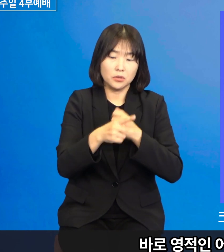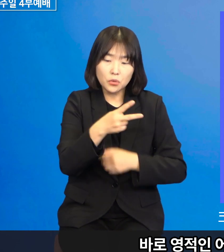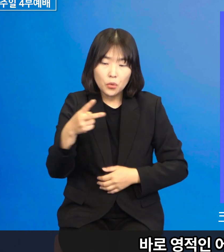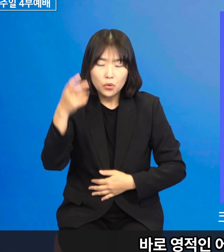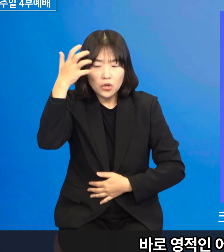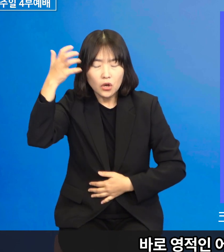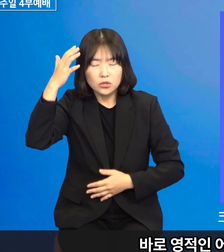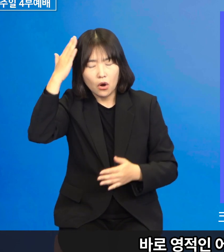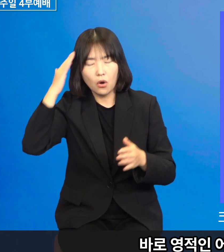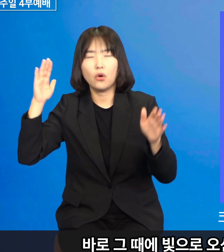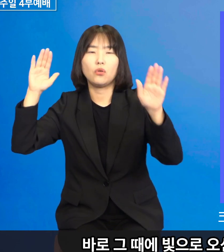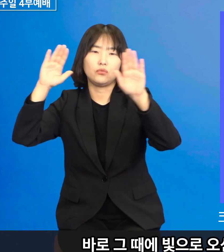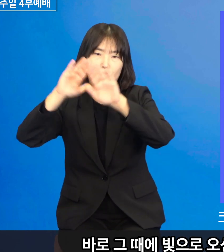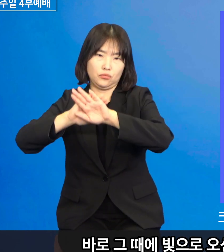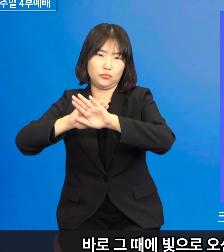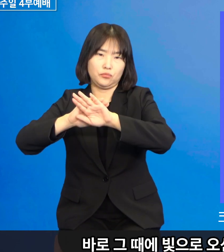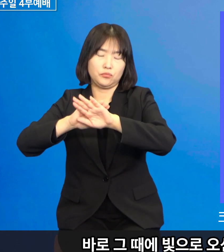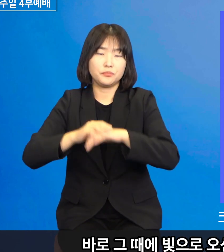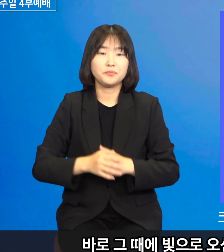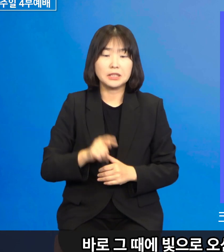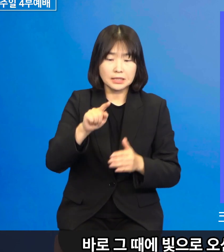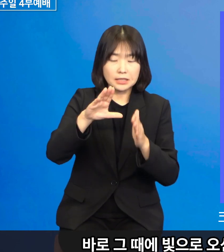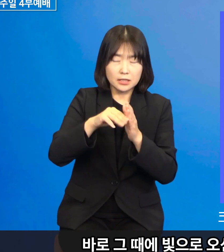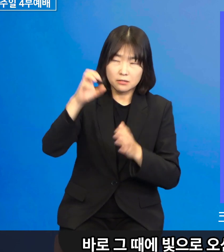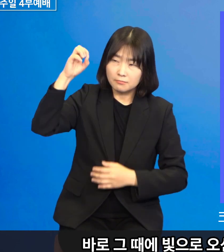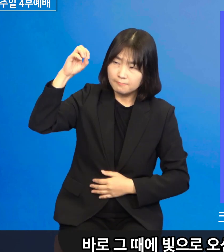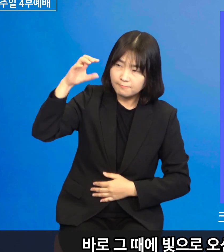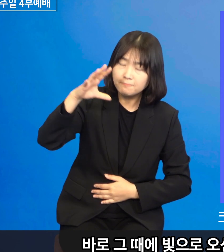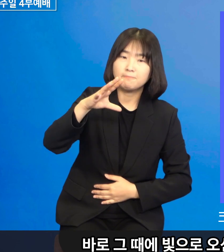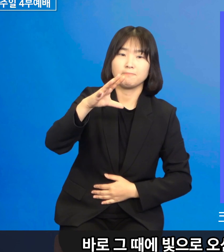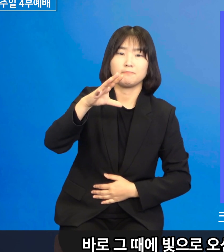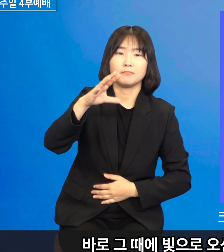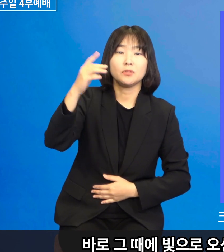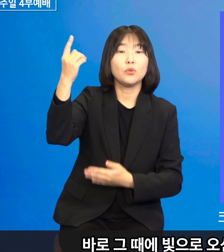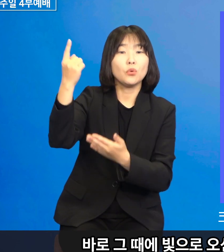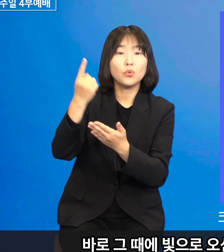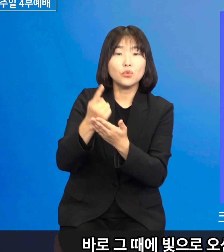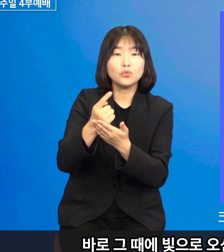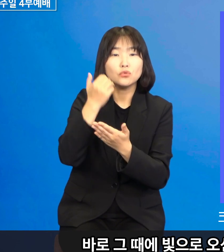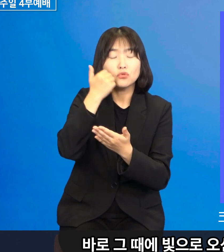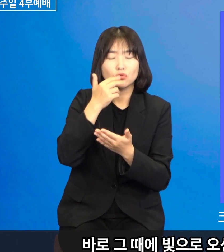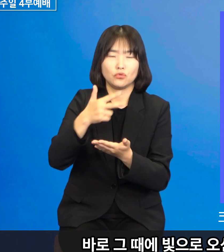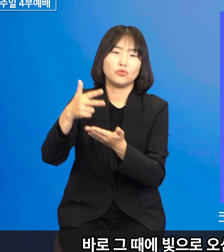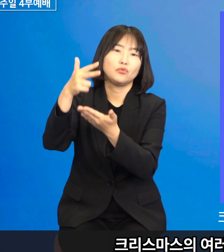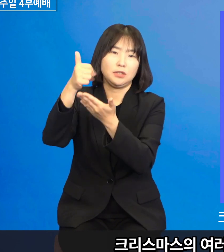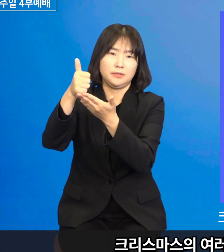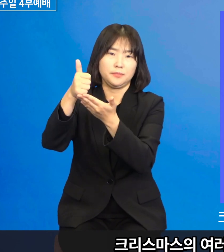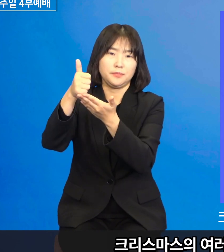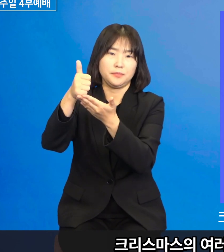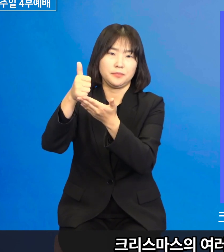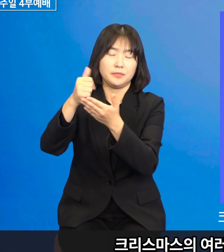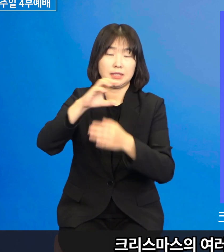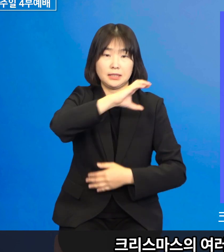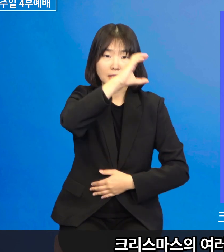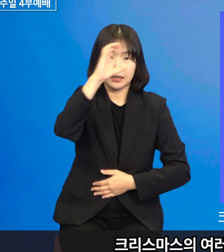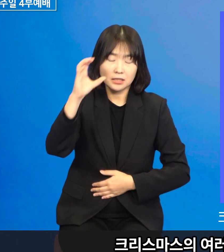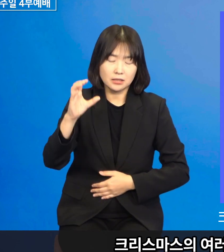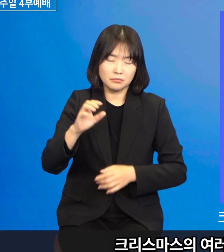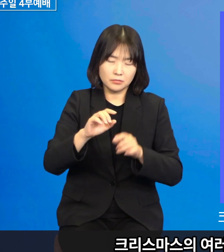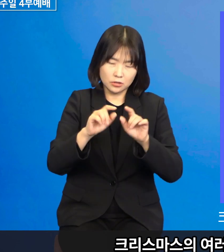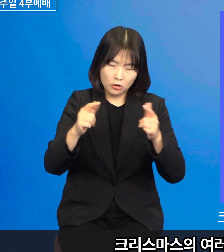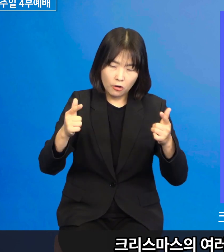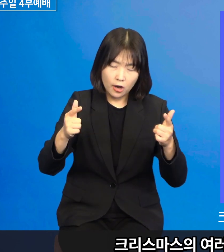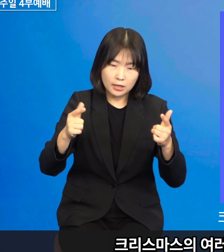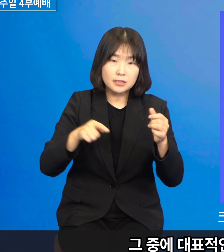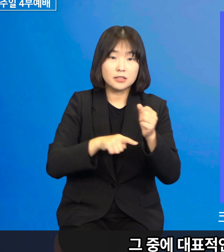어두움을 상징합니다. 바로 그때의 빛으로 오신 분이 우리 주님이십니다. 크리스마스에 여러 가지